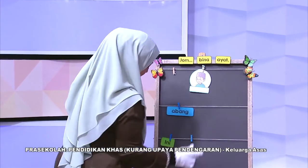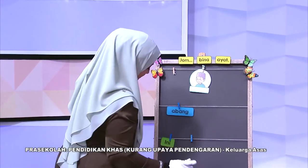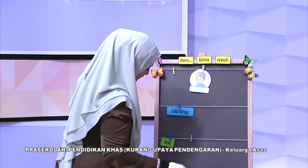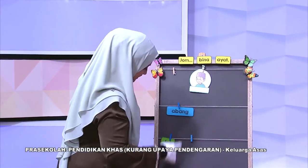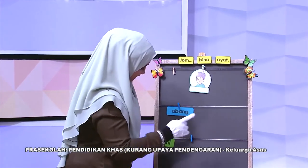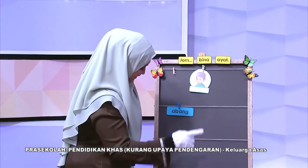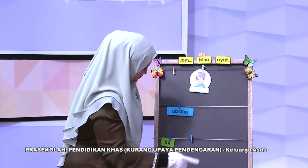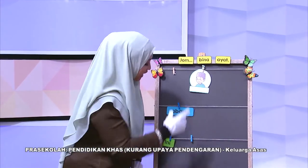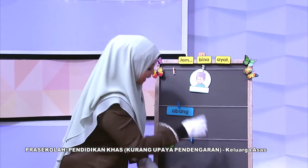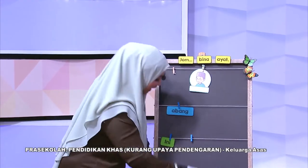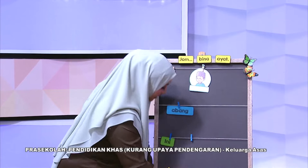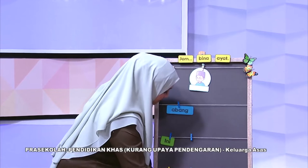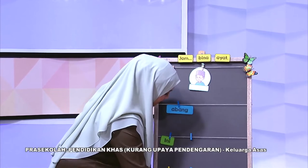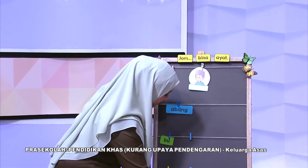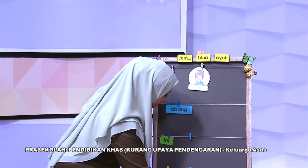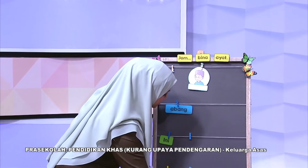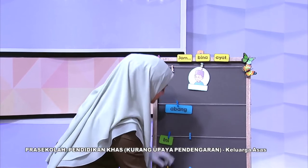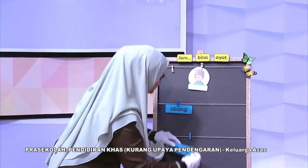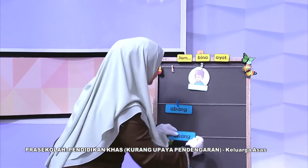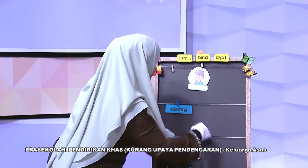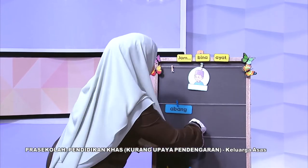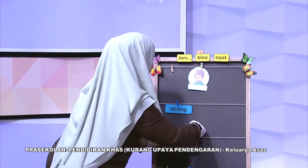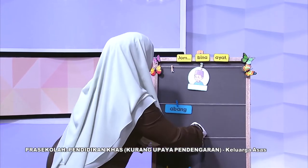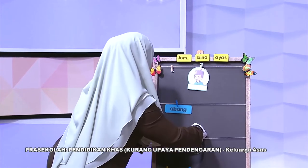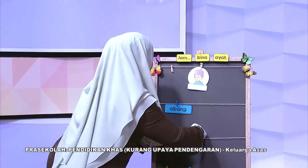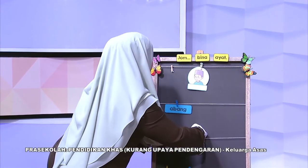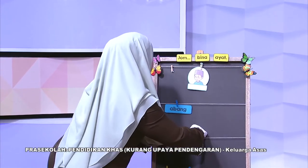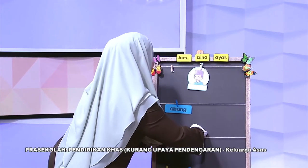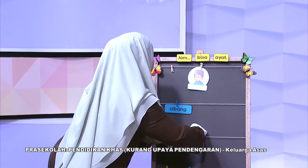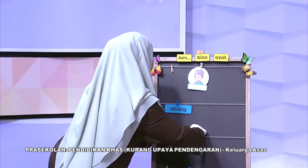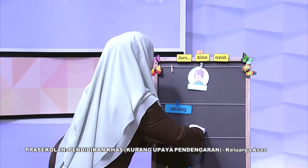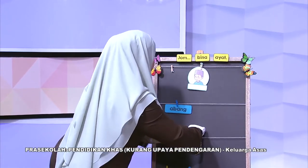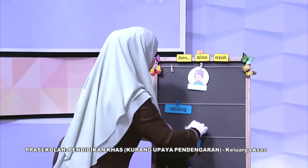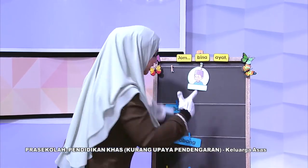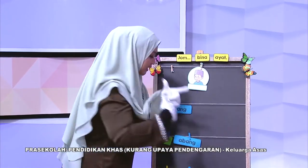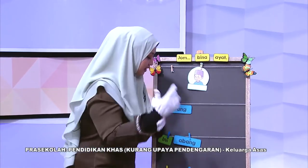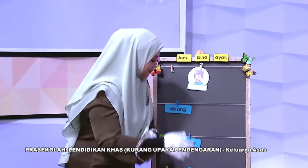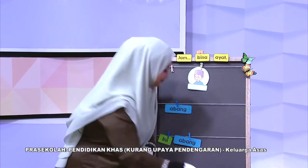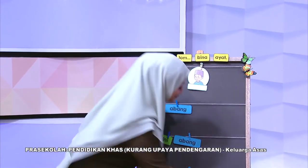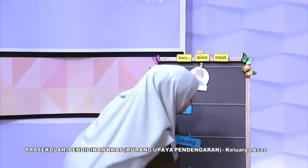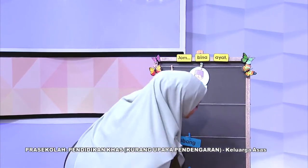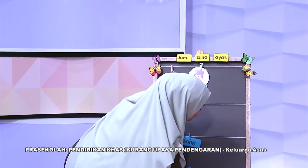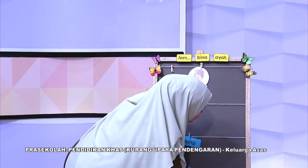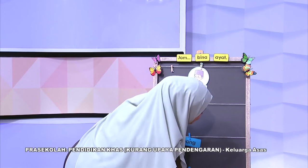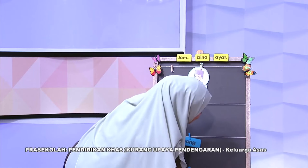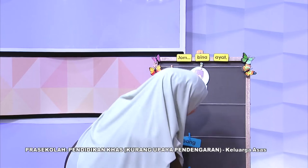Ah abang sih nanti Ivan isyarat kau vagina jorok noc